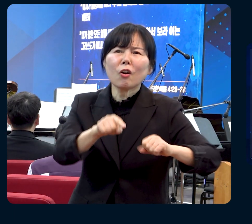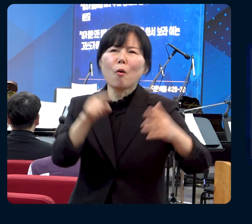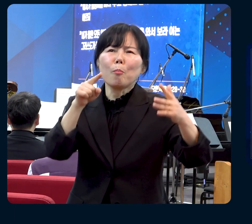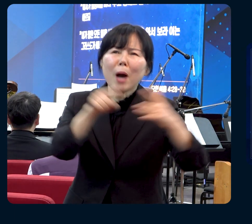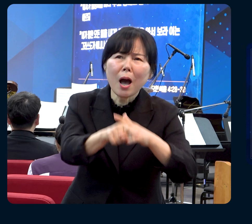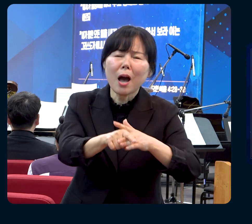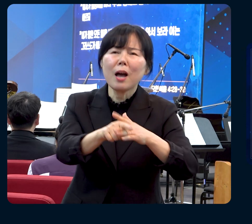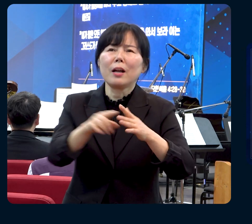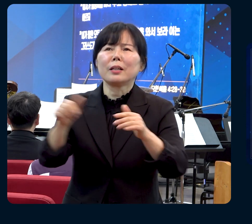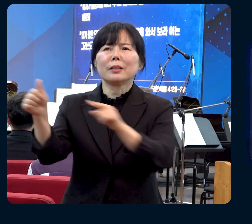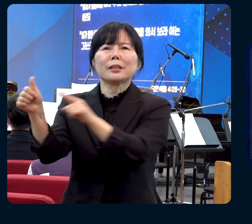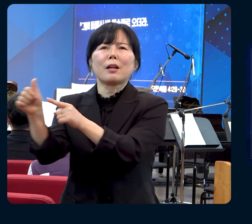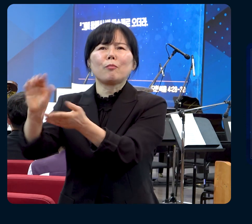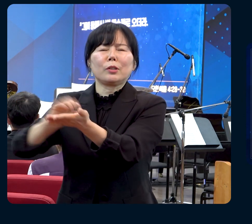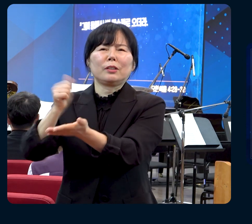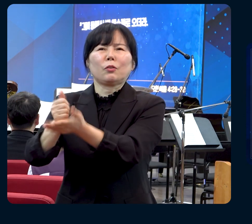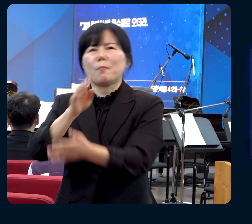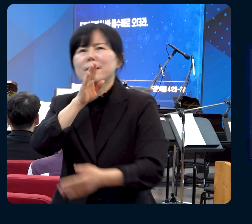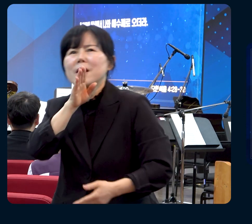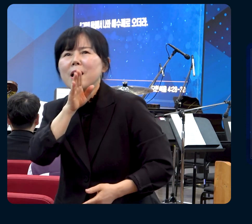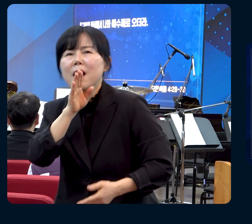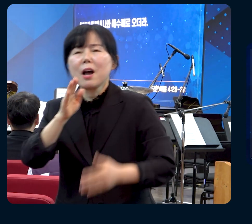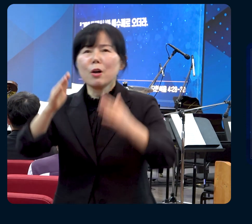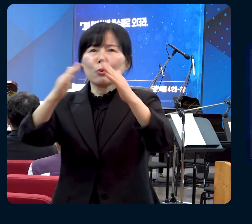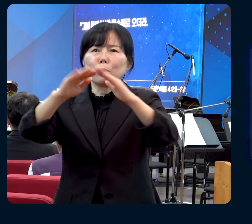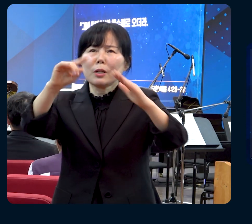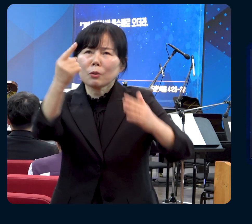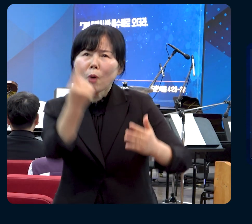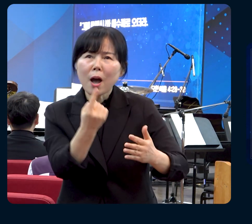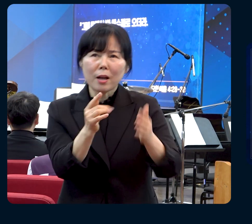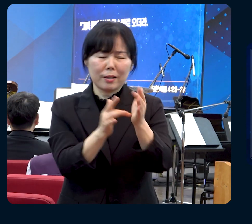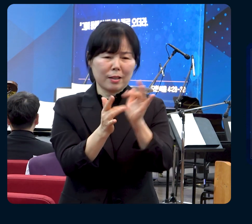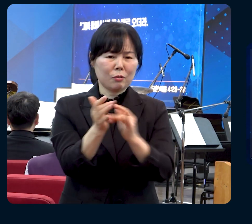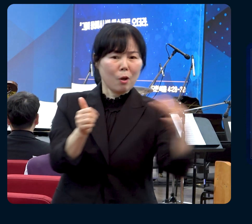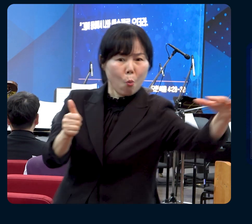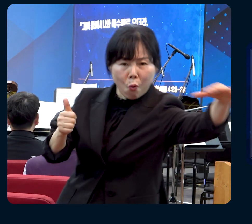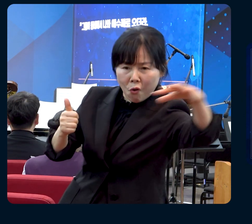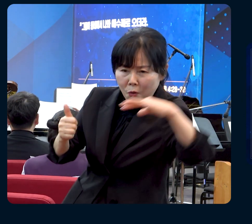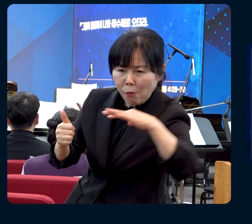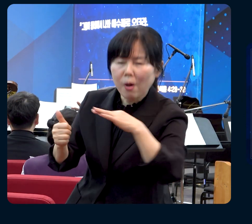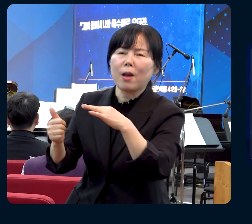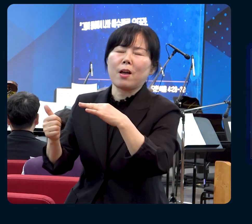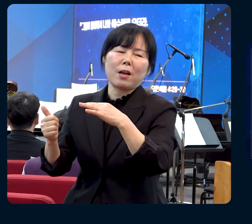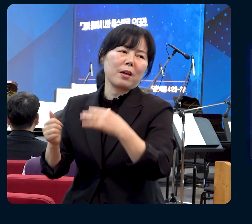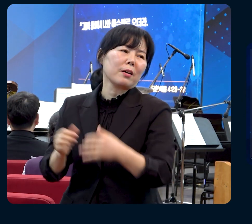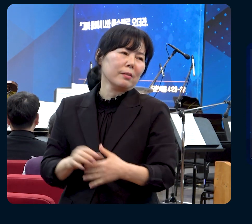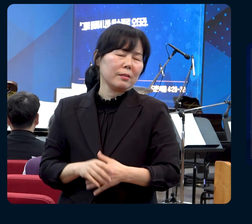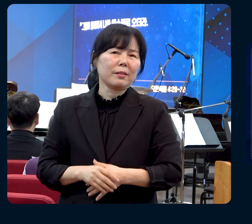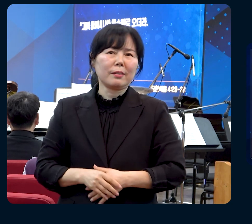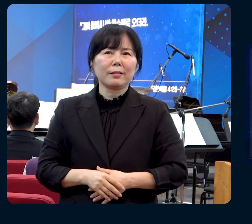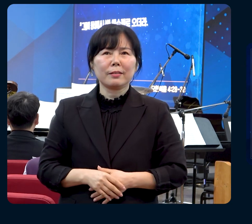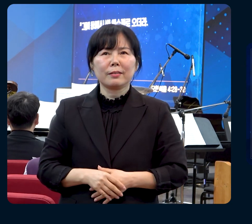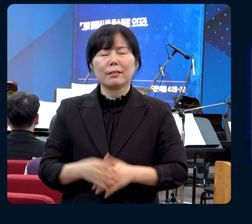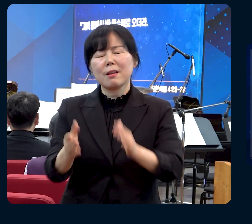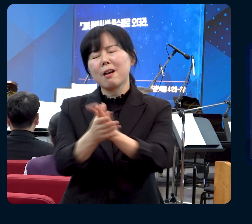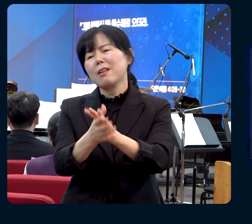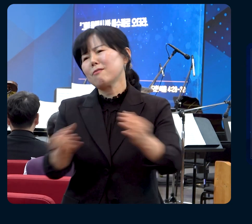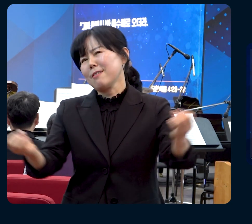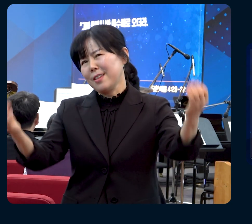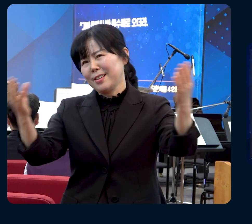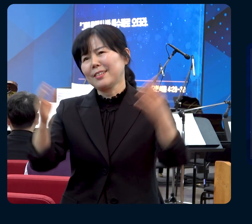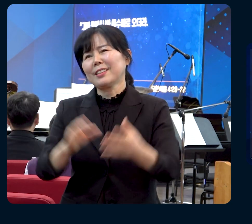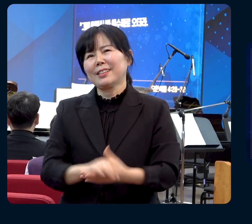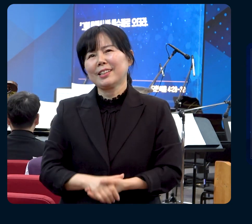와서 보라. 그는 그리스도가 아니냐 하니 그들이 동네에서 나와 예수께로 오더라. 할렐루야.